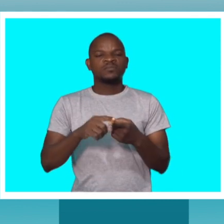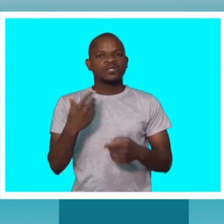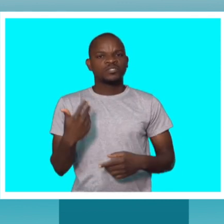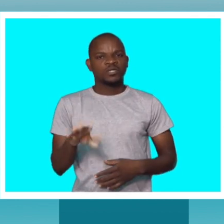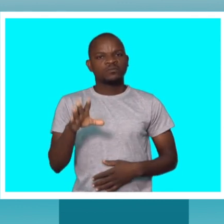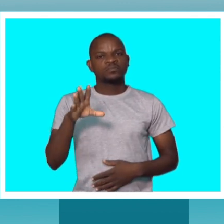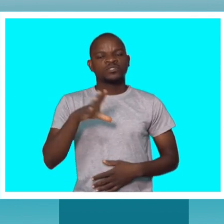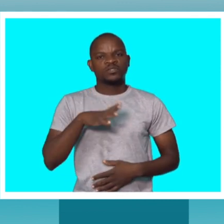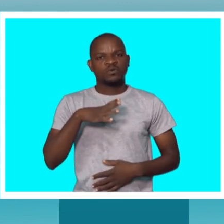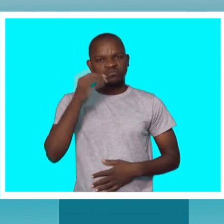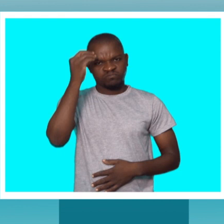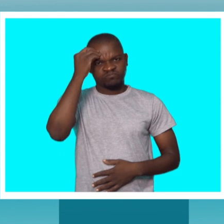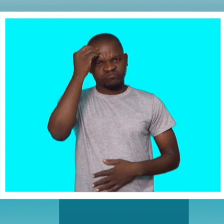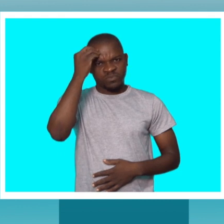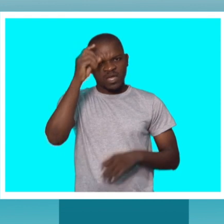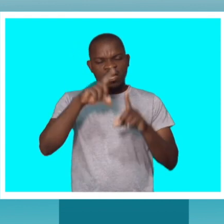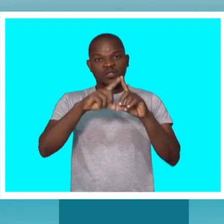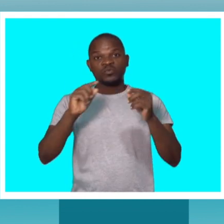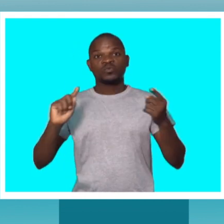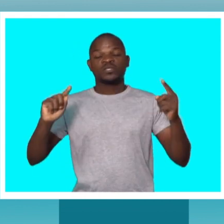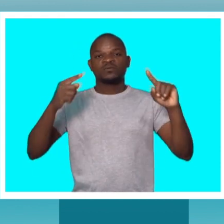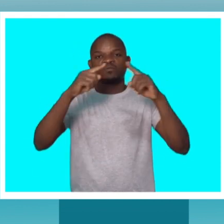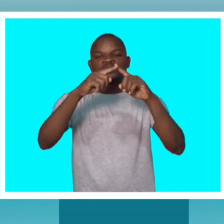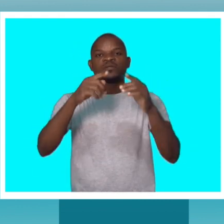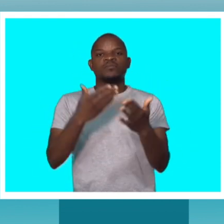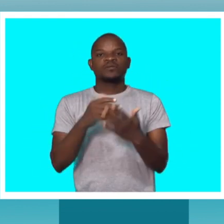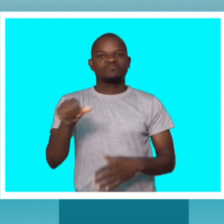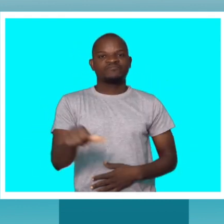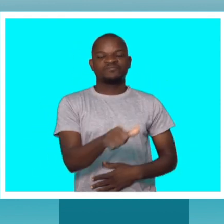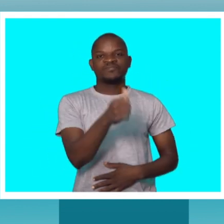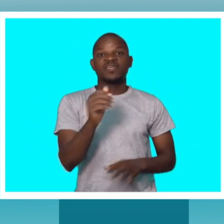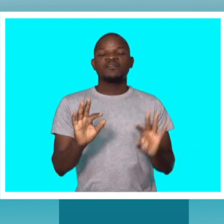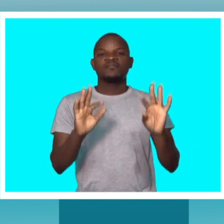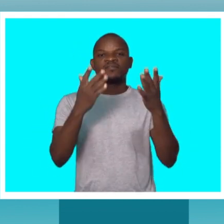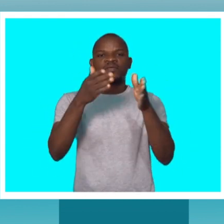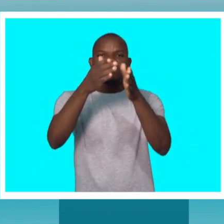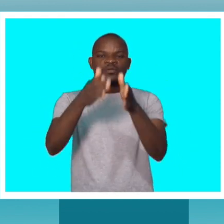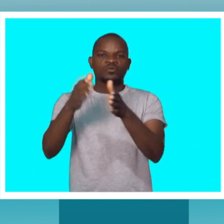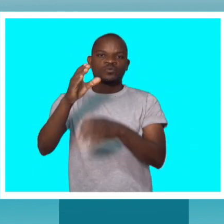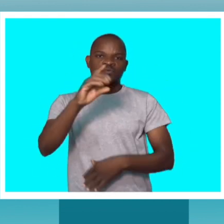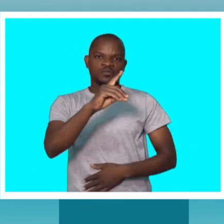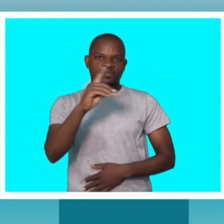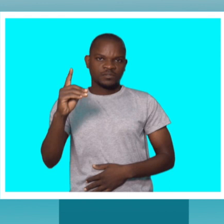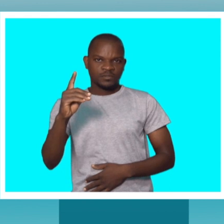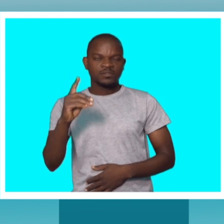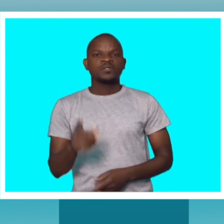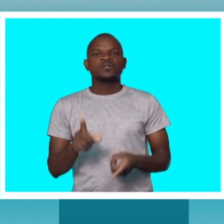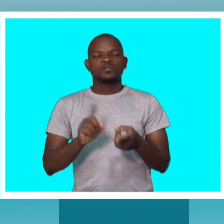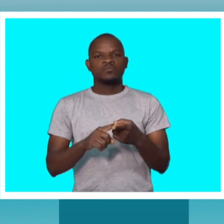meu conhecimento está relacionado com a tecnologia a favor de melhorias de vida das pessoas com